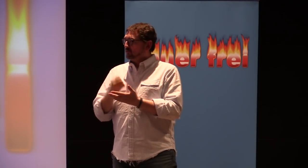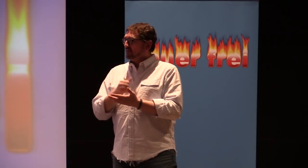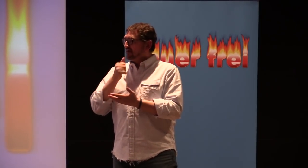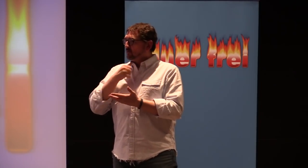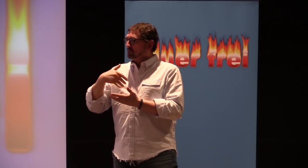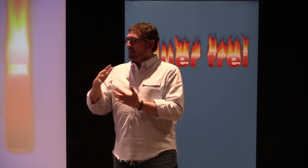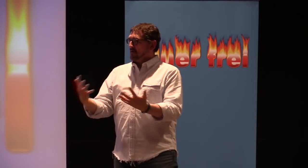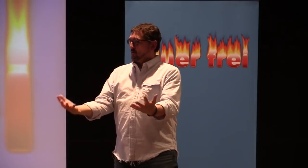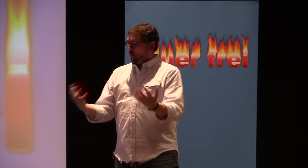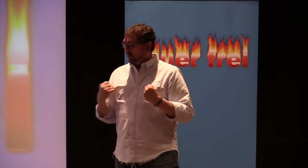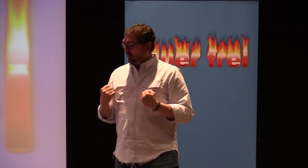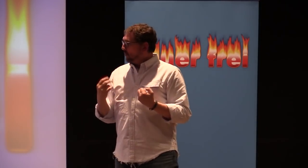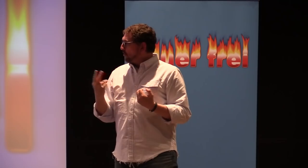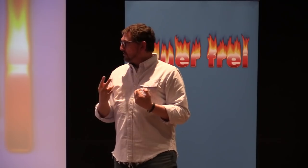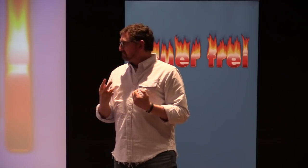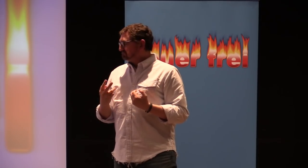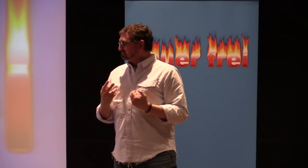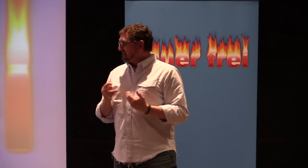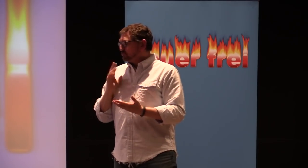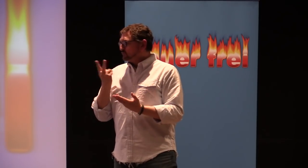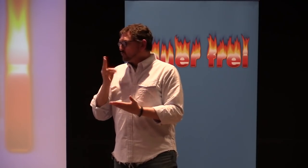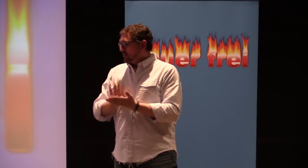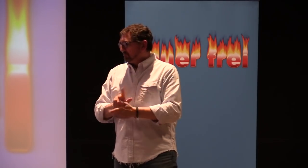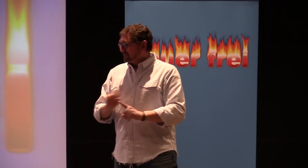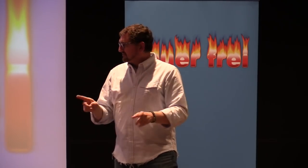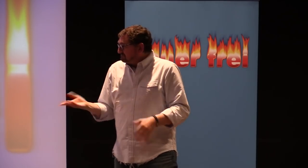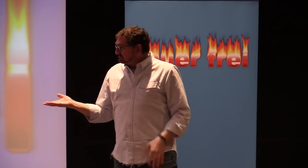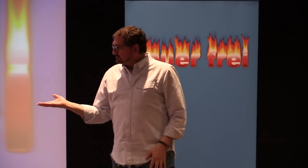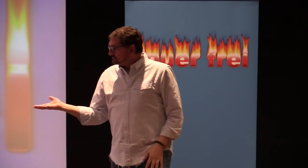die bereit wären, einen Posten zu übernehmen? Könnte man dadurch Nachwuchs